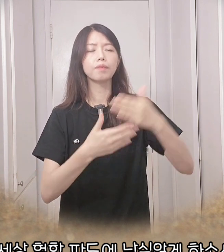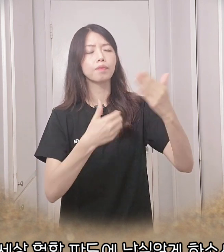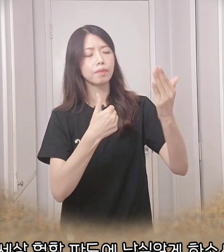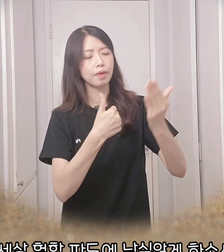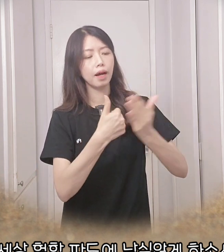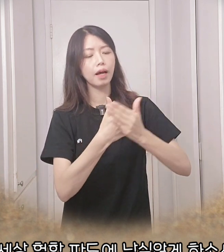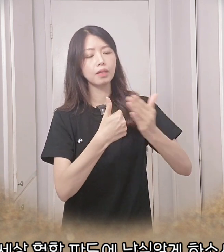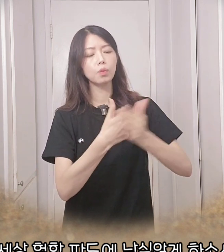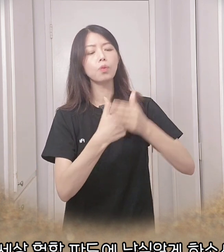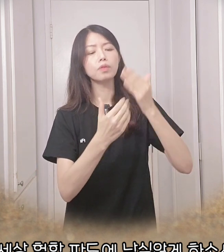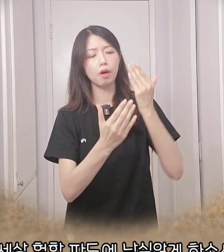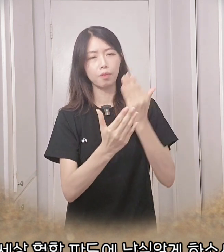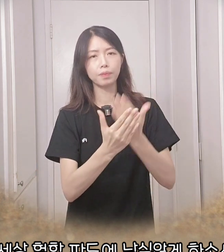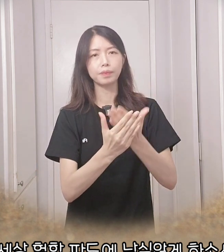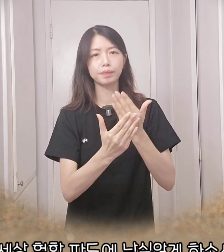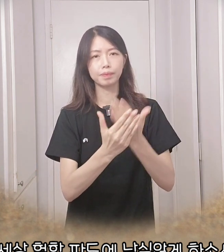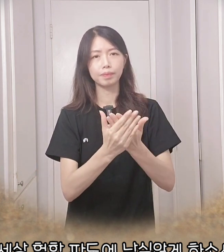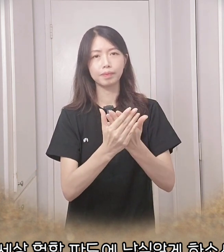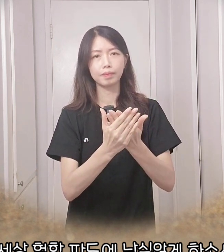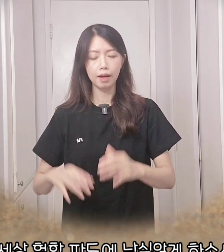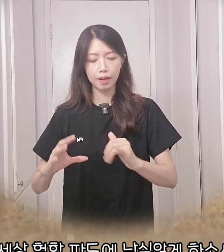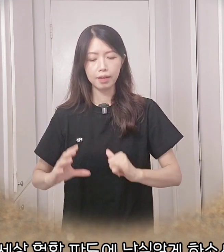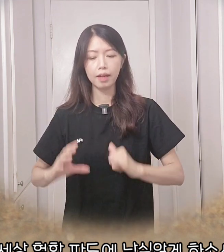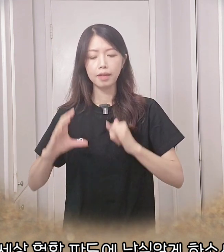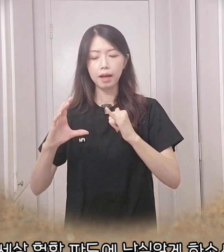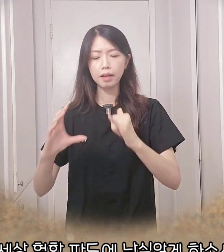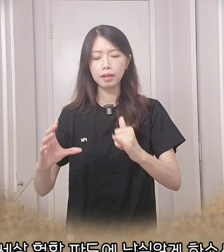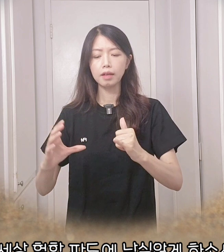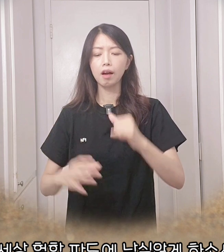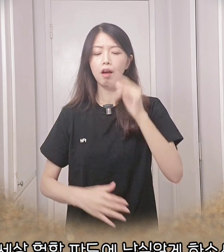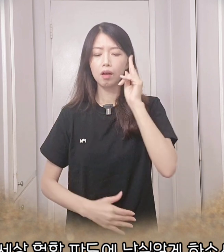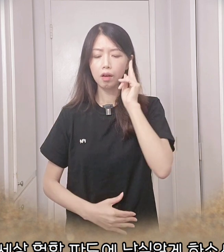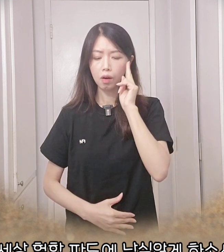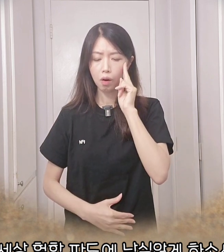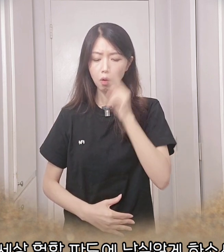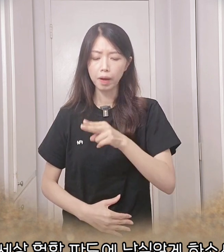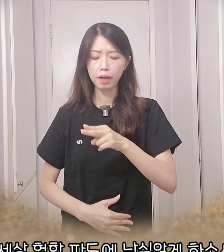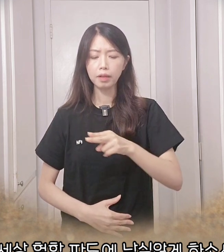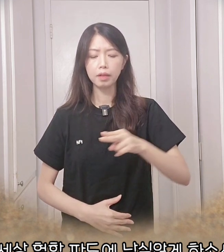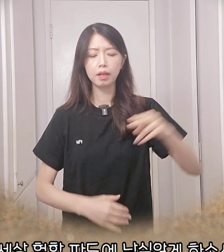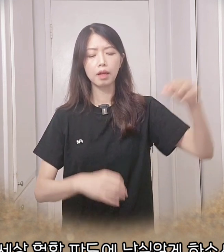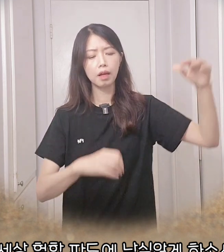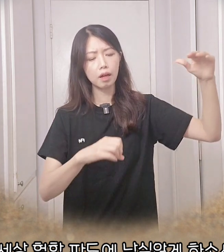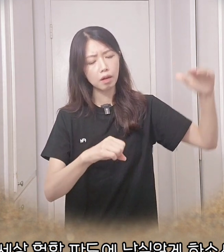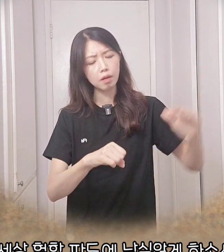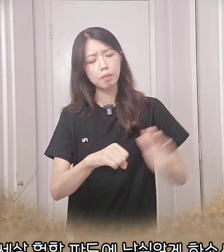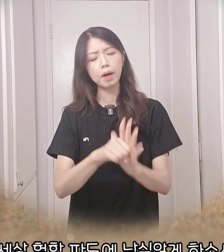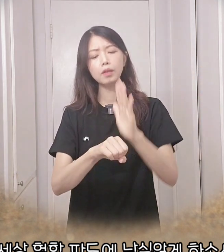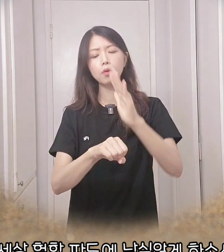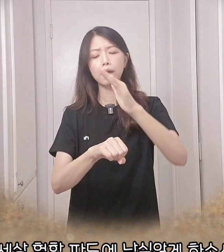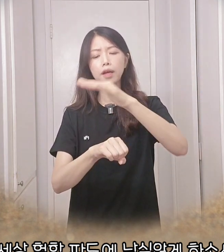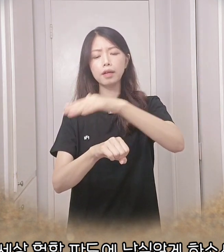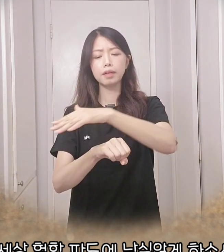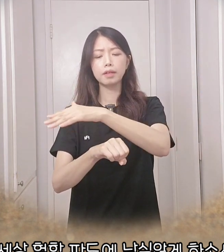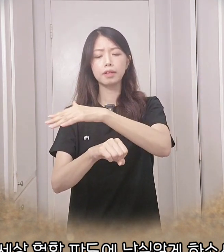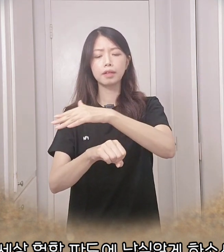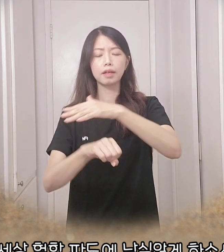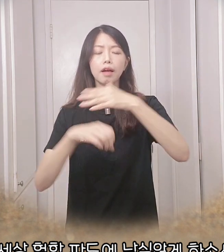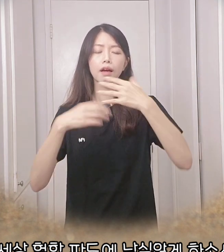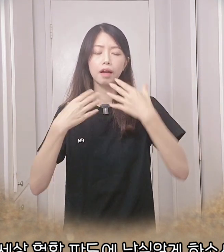않게 하소서. 세상 험한